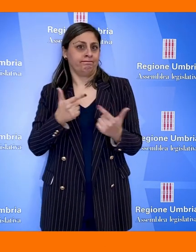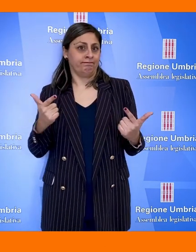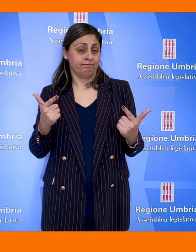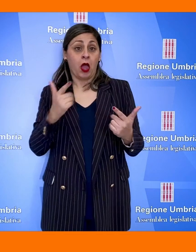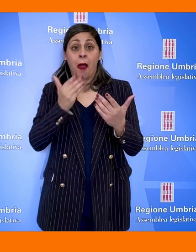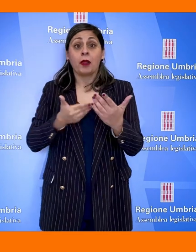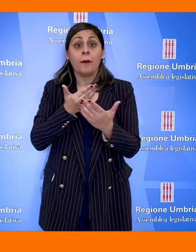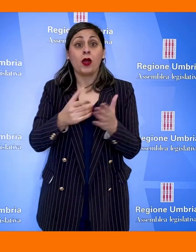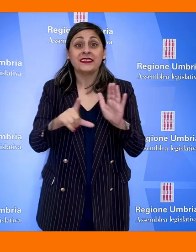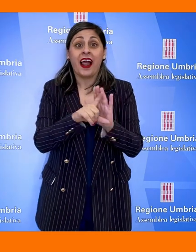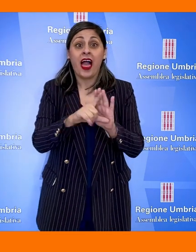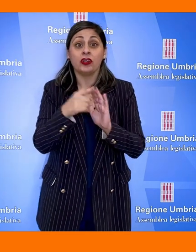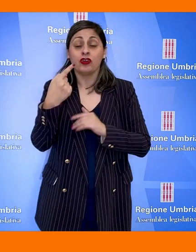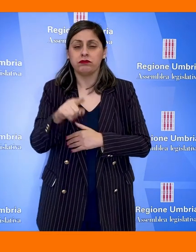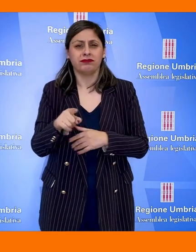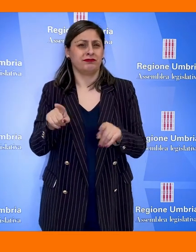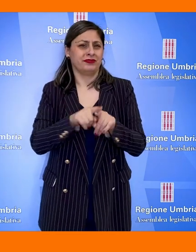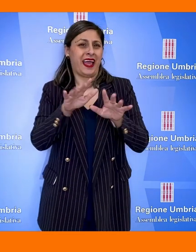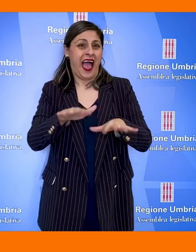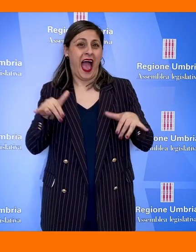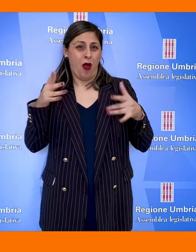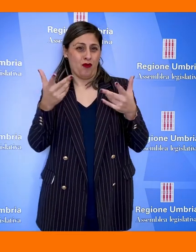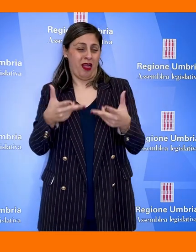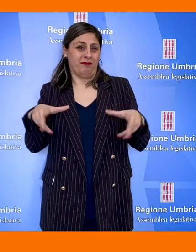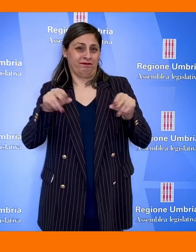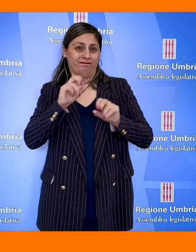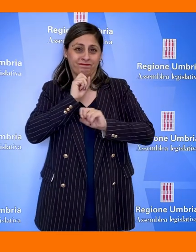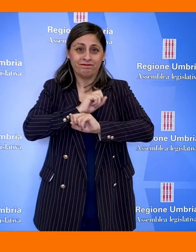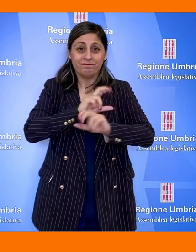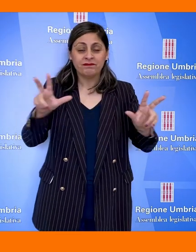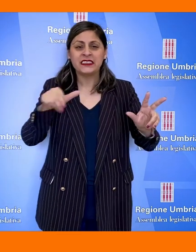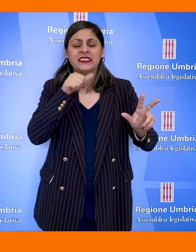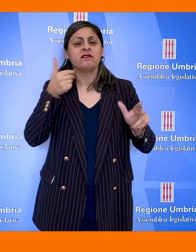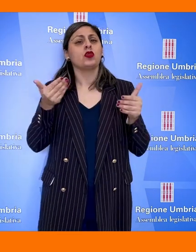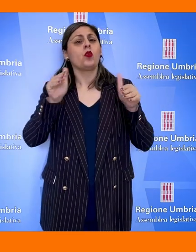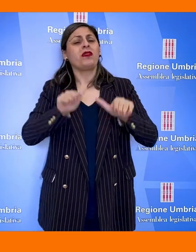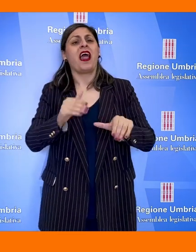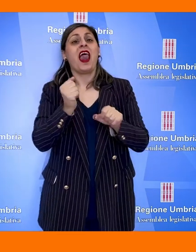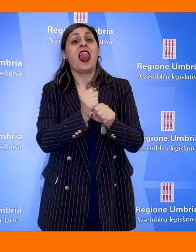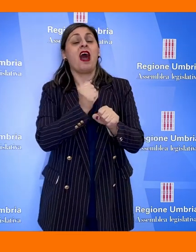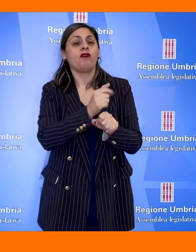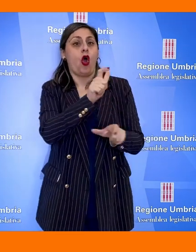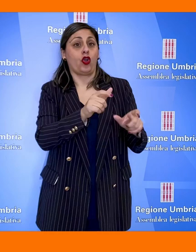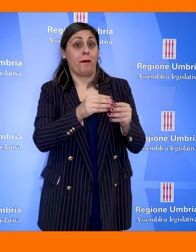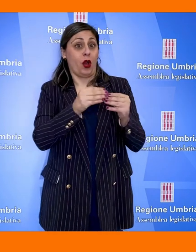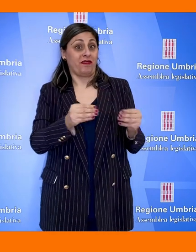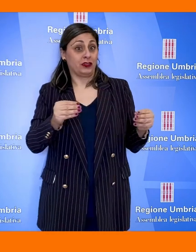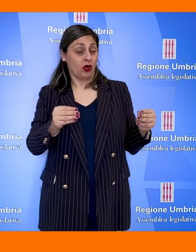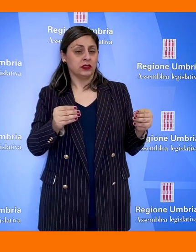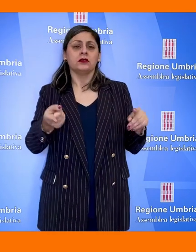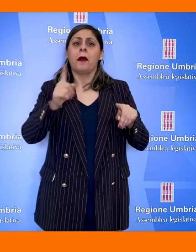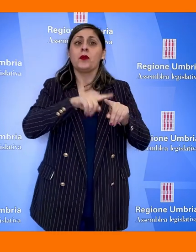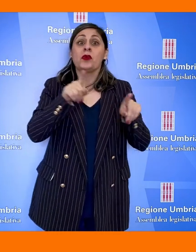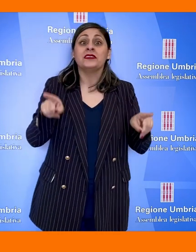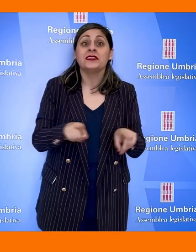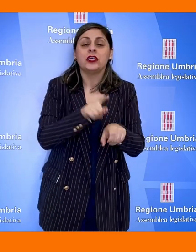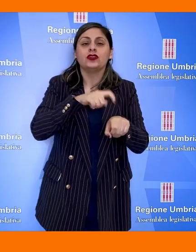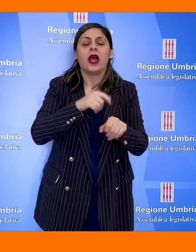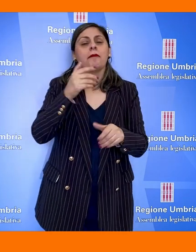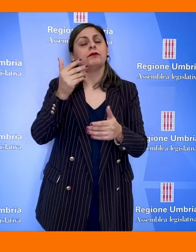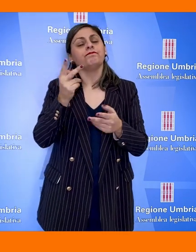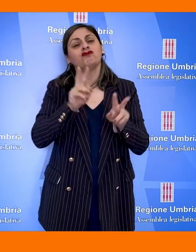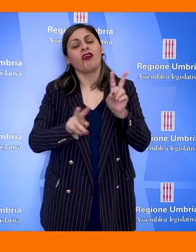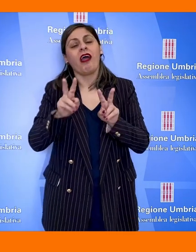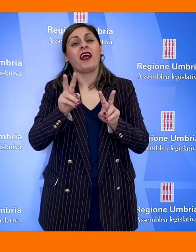professionisti. La proposta di legge, come è stato ribadito in aula, si prefigge dunque di tutelare il lavoro dei professionisti e allo stesso tempo